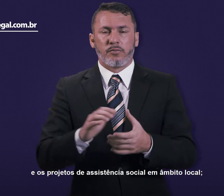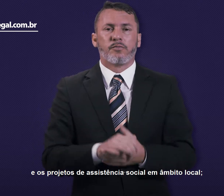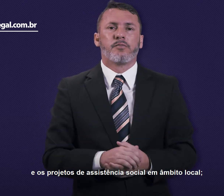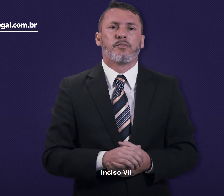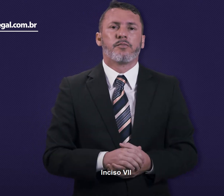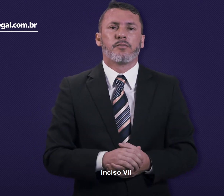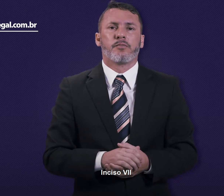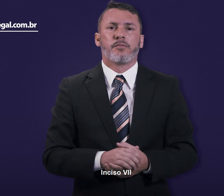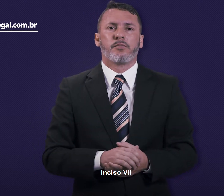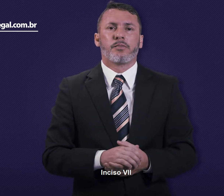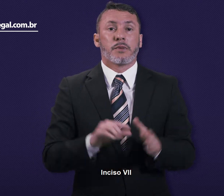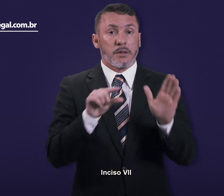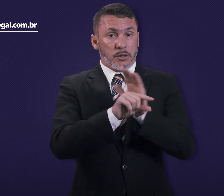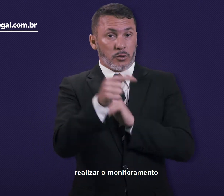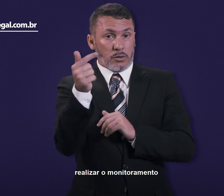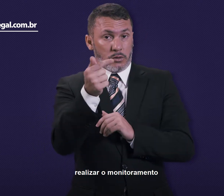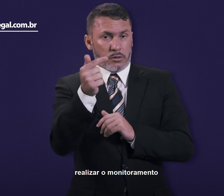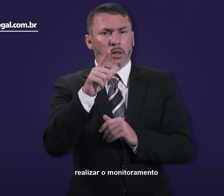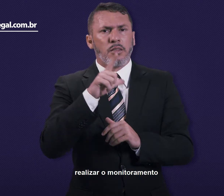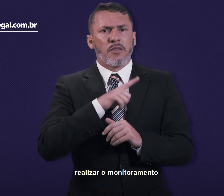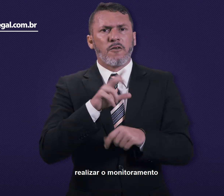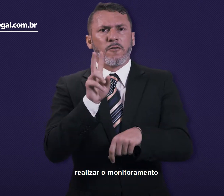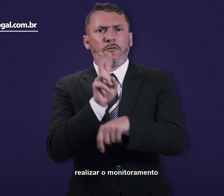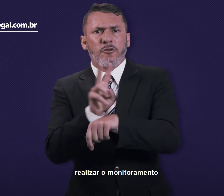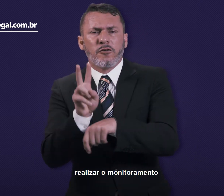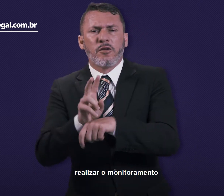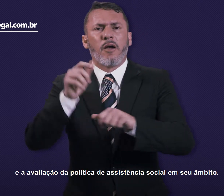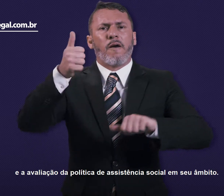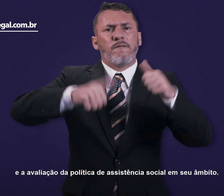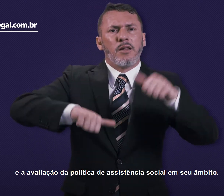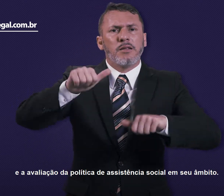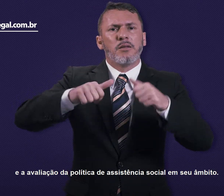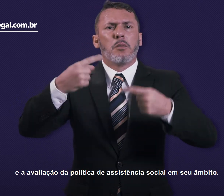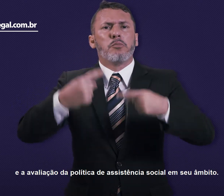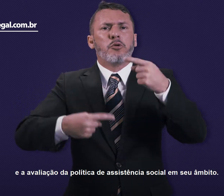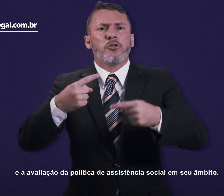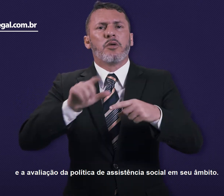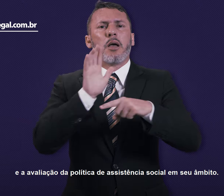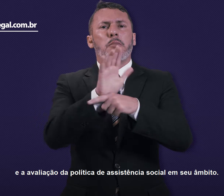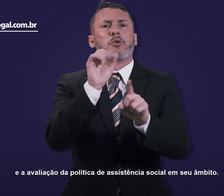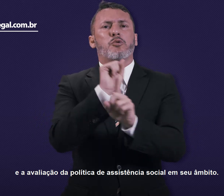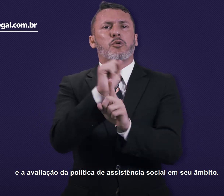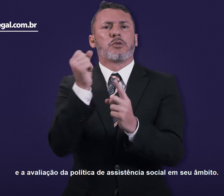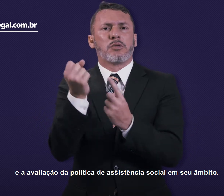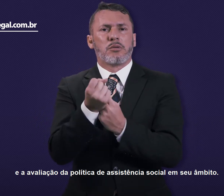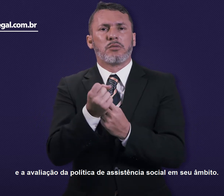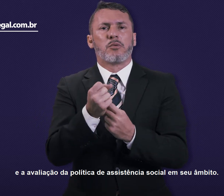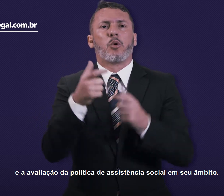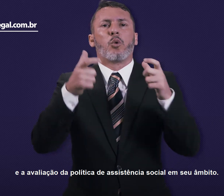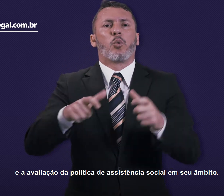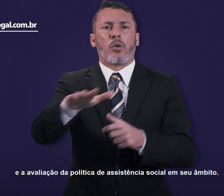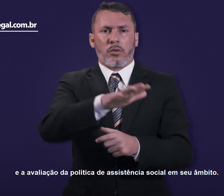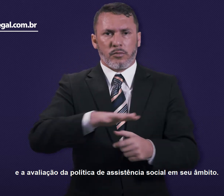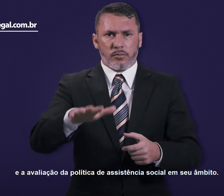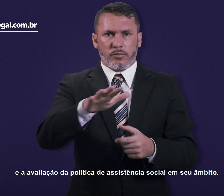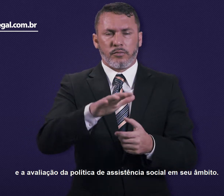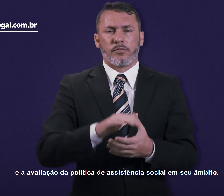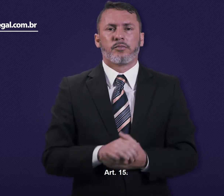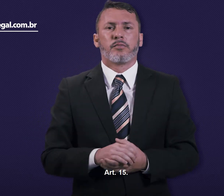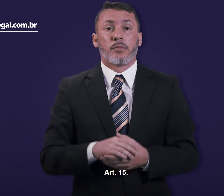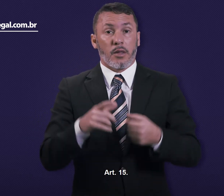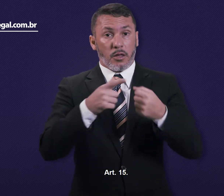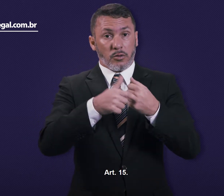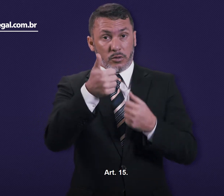âmbito local. Inciso 7. Realizar o monitoramento e a avaliação da política de assistência social em seu